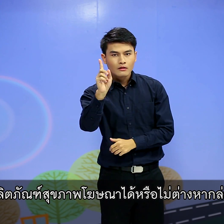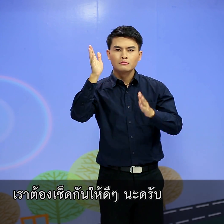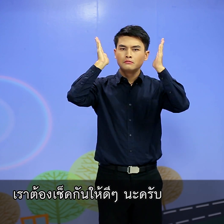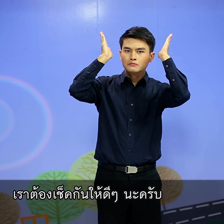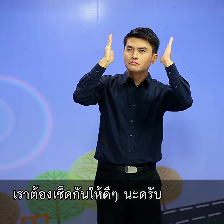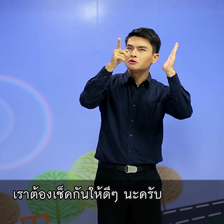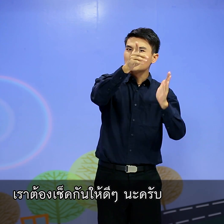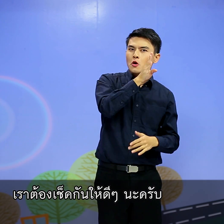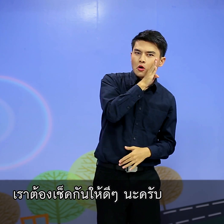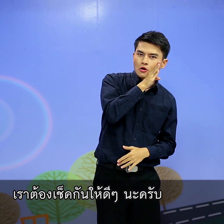เราต้องเช็คกันให้ดีๆนะครับ